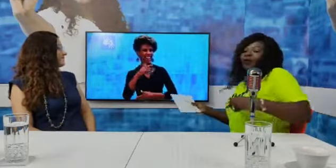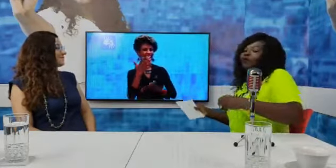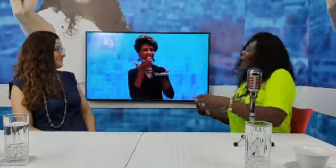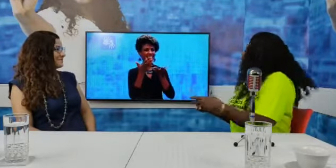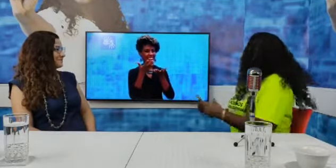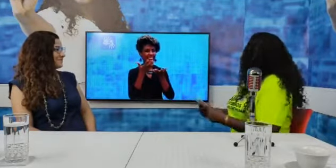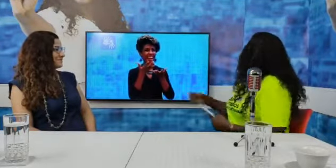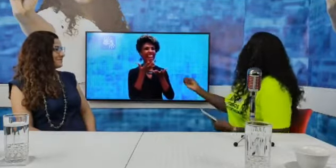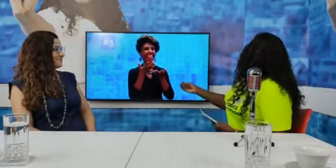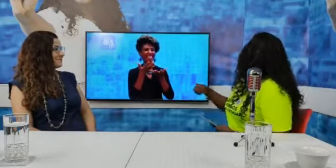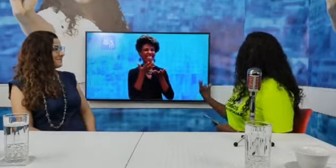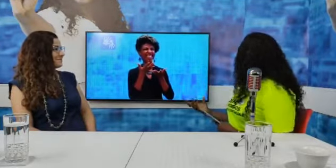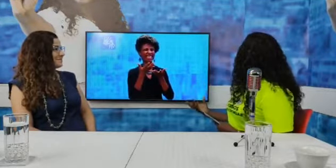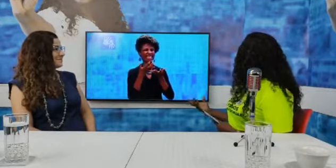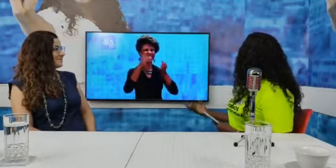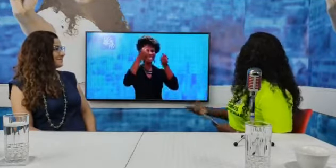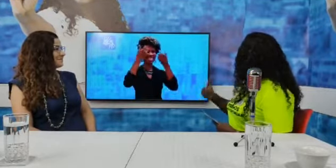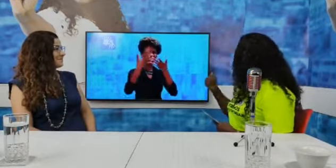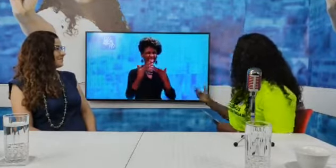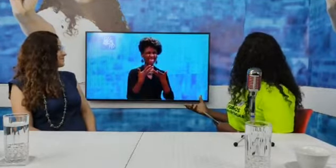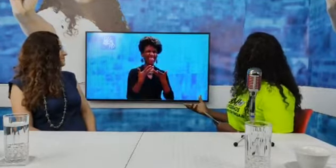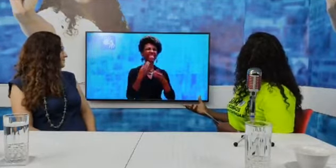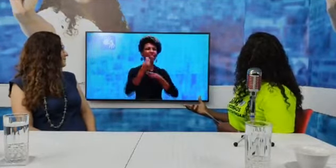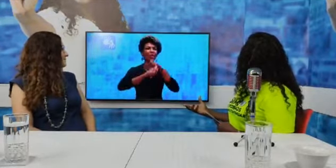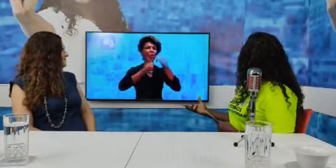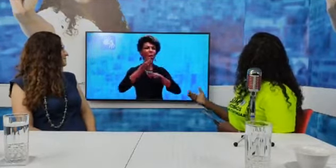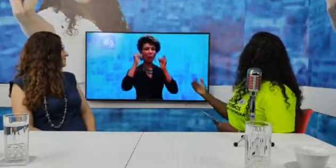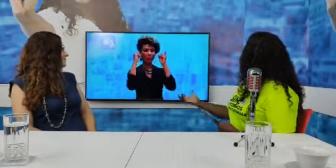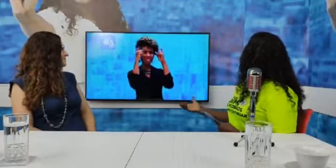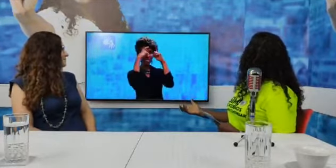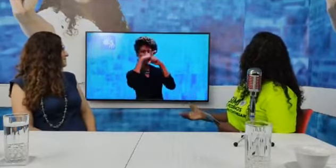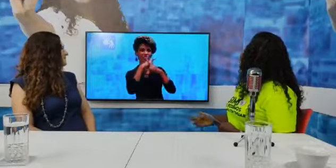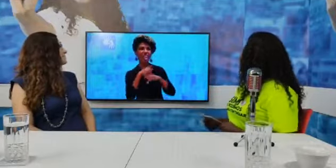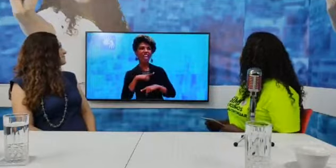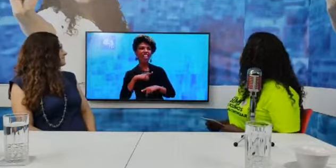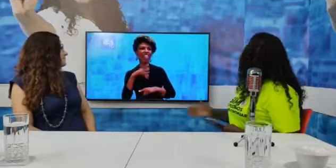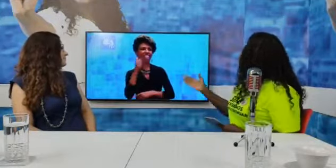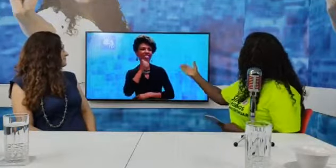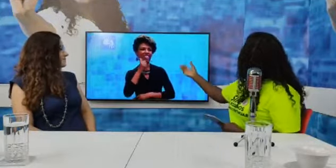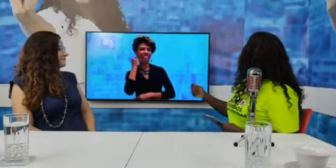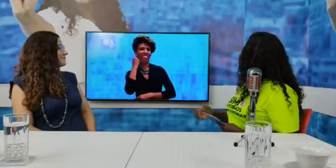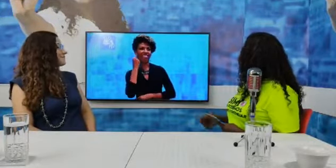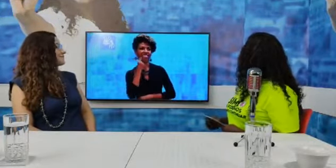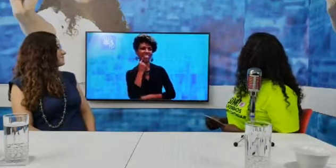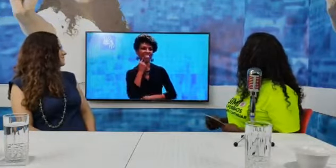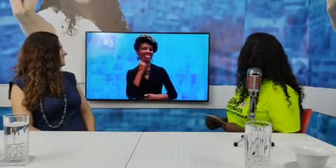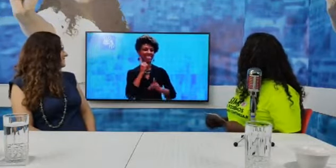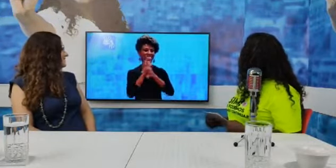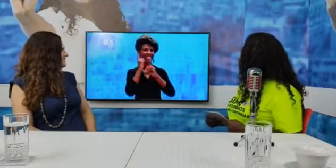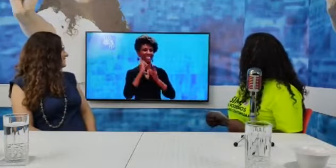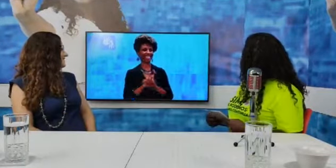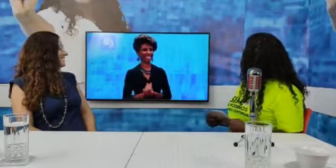querida, faça aí uma explanação sobre isso, sobre as dificuldades que essas mulheres têm. É com você